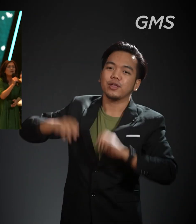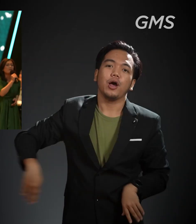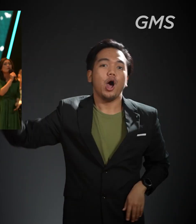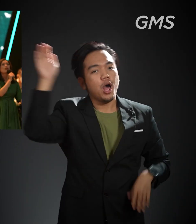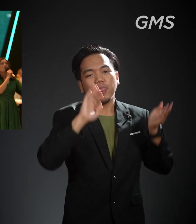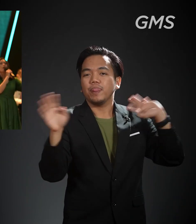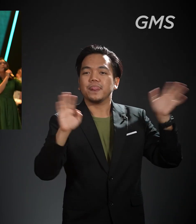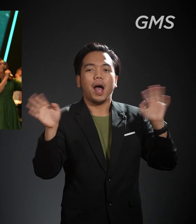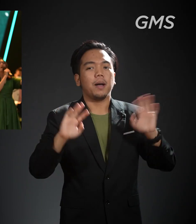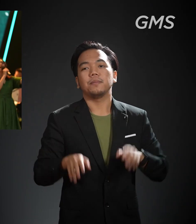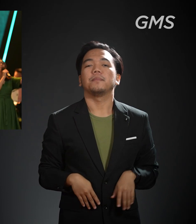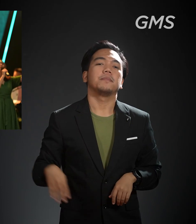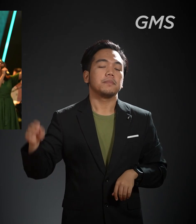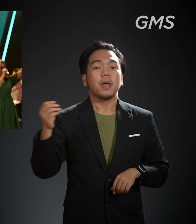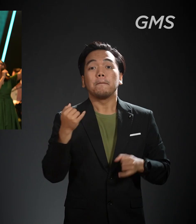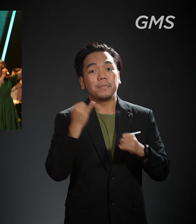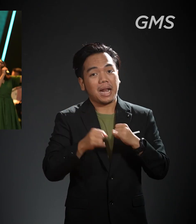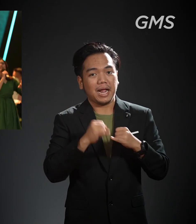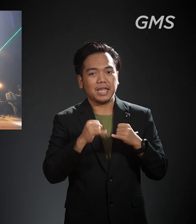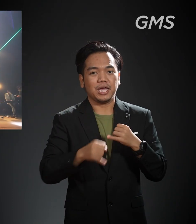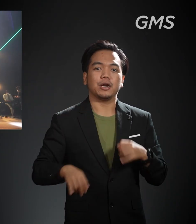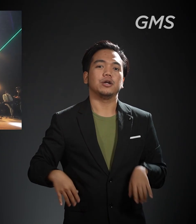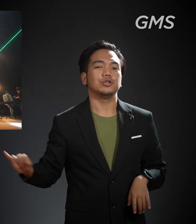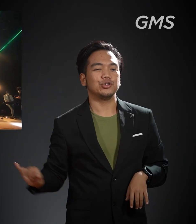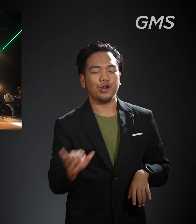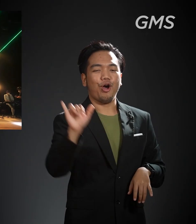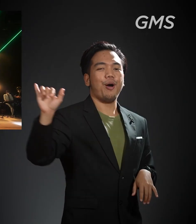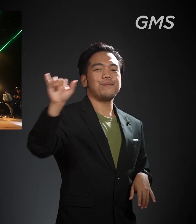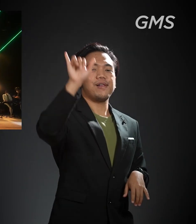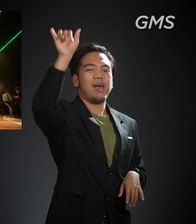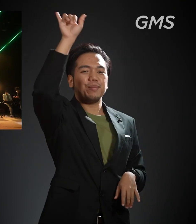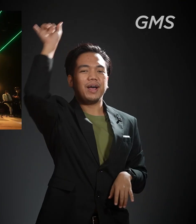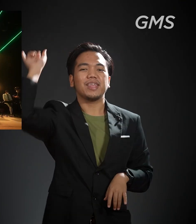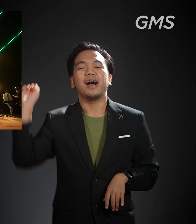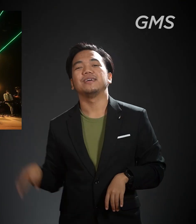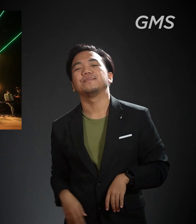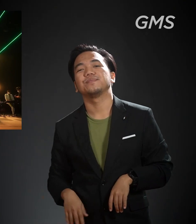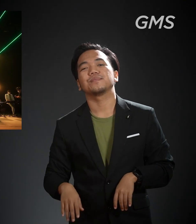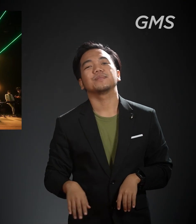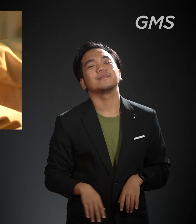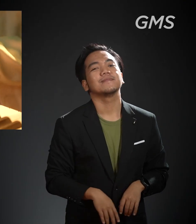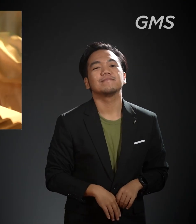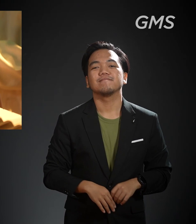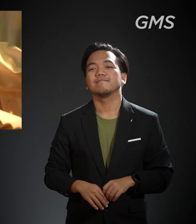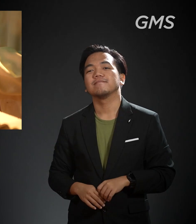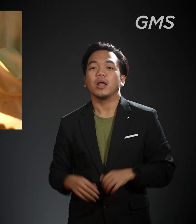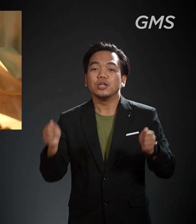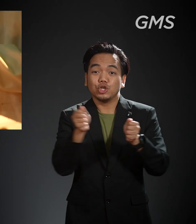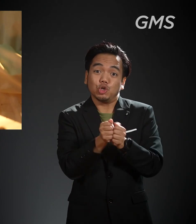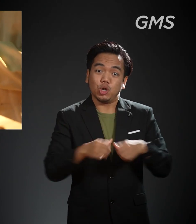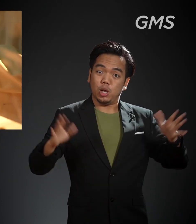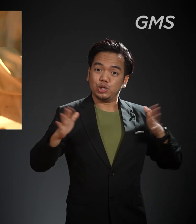Rahmat-Nya tak pernah berakhir seumur hidupku.